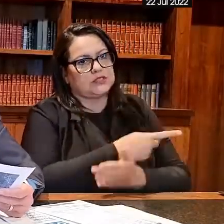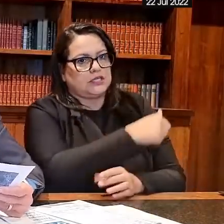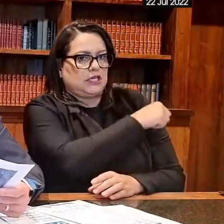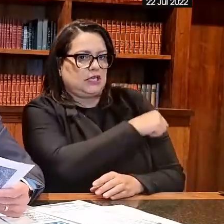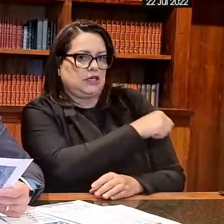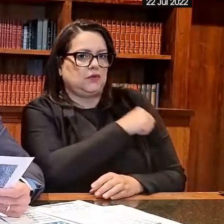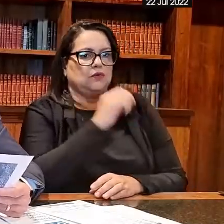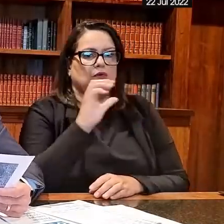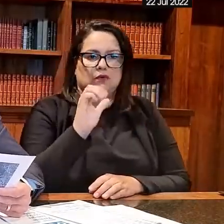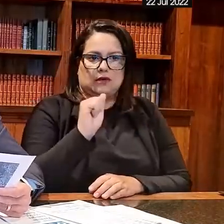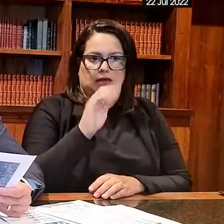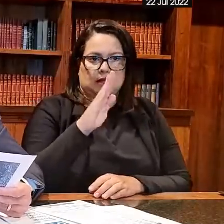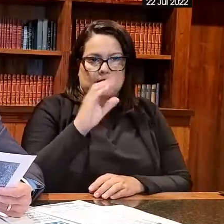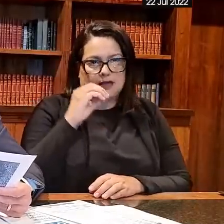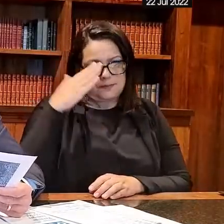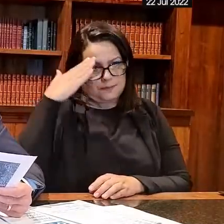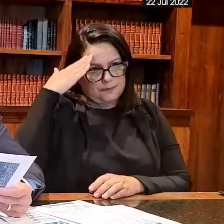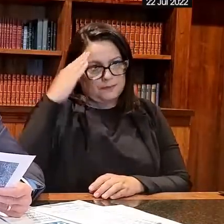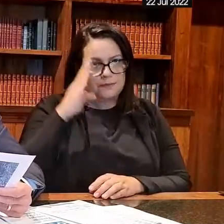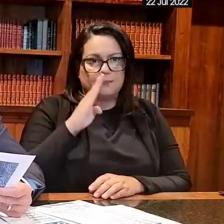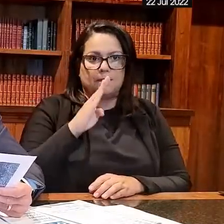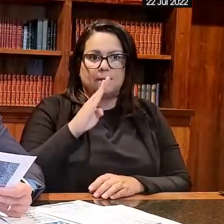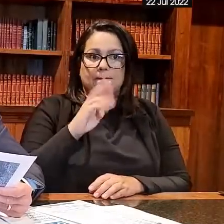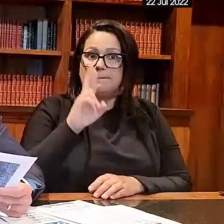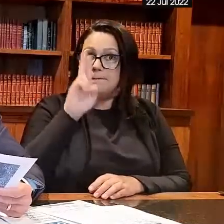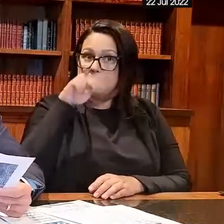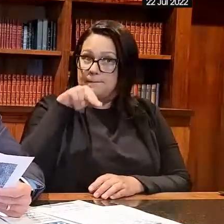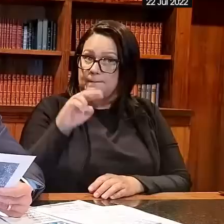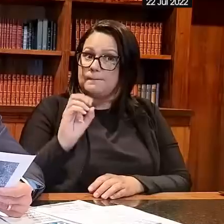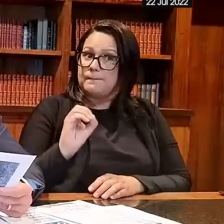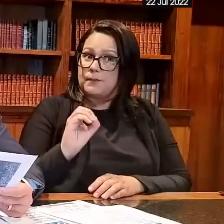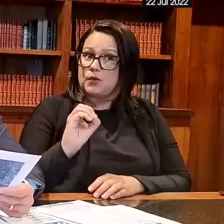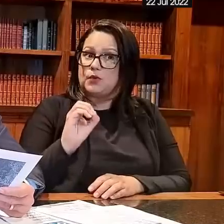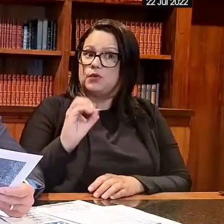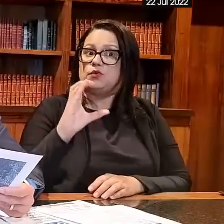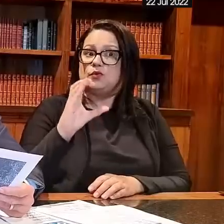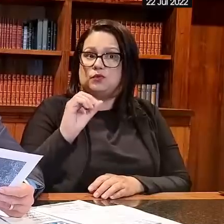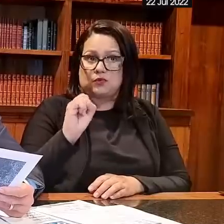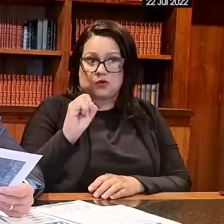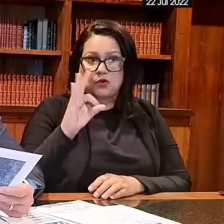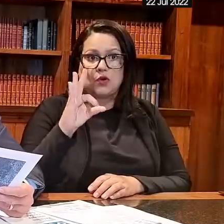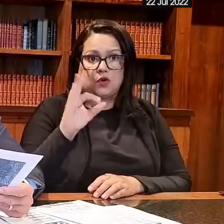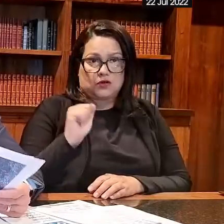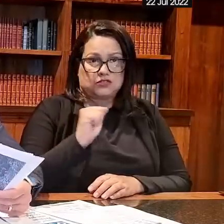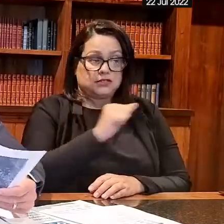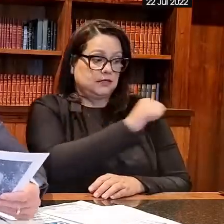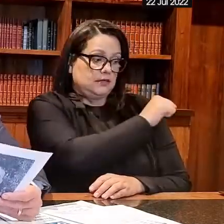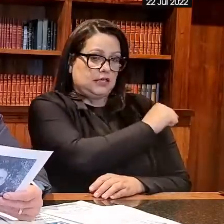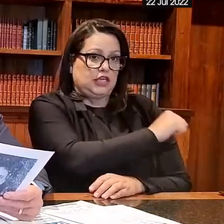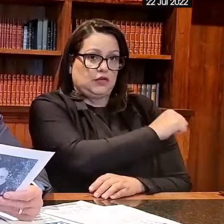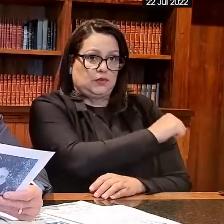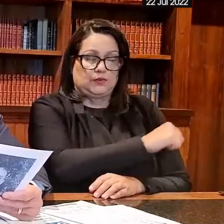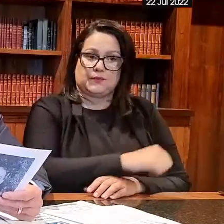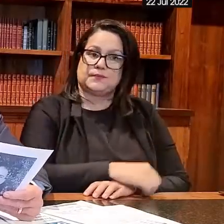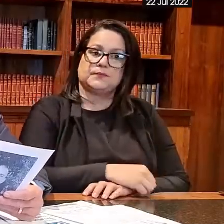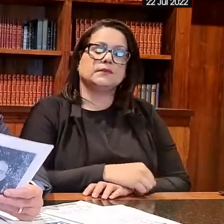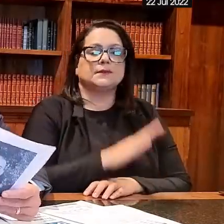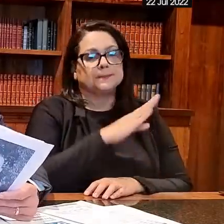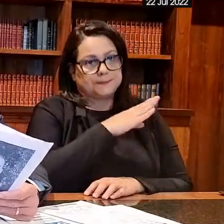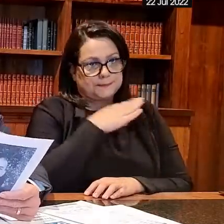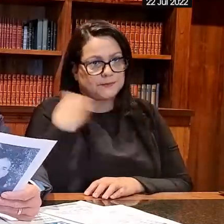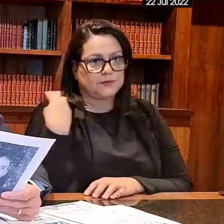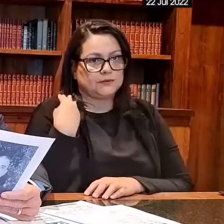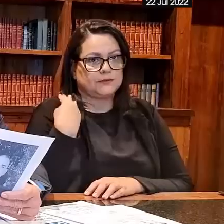cabo Bruno de Paula da cabo Bruno de Paula Costa quem faleceu